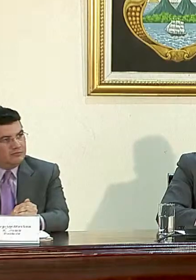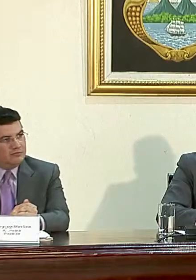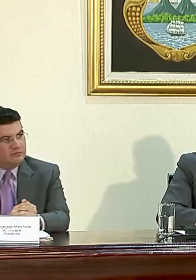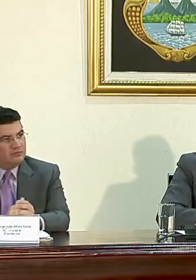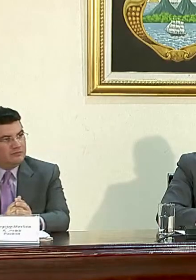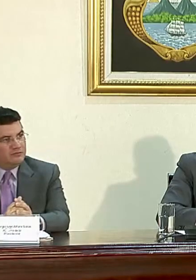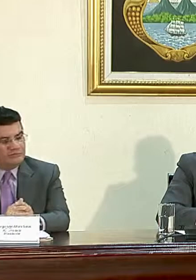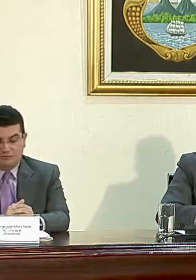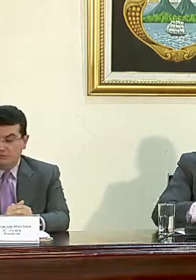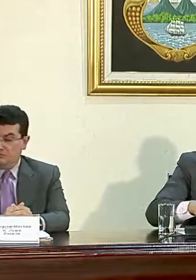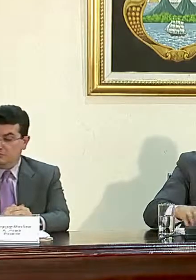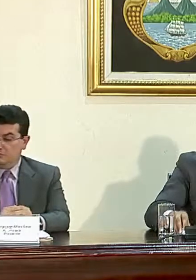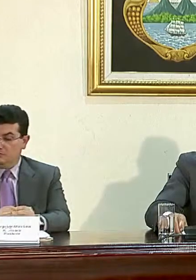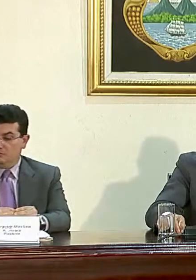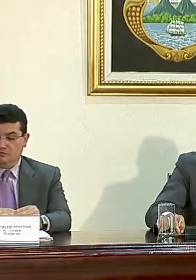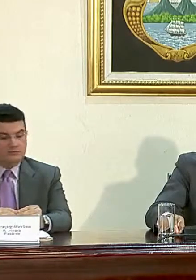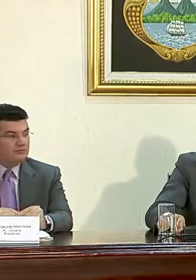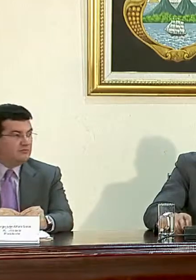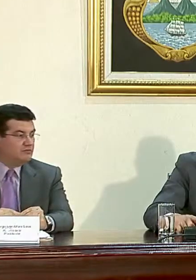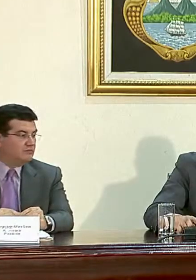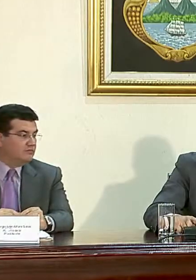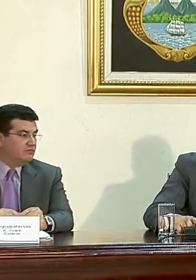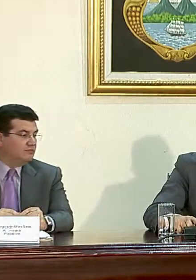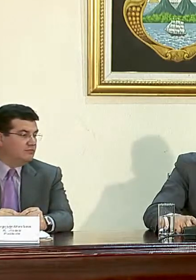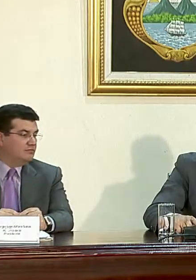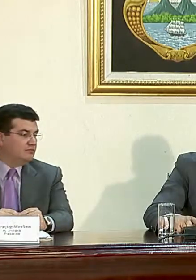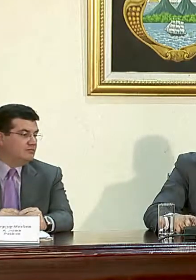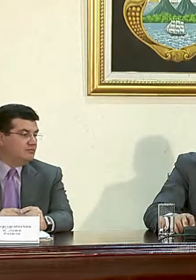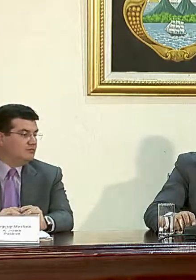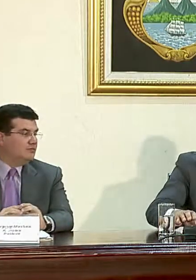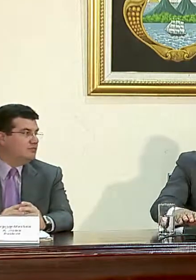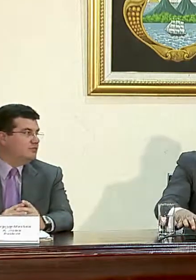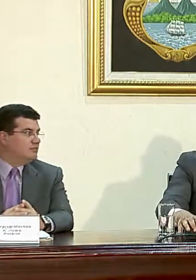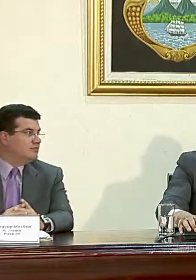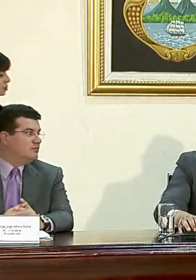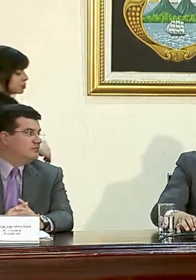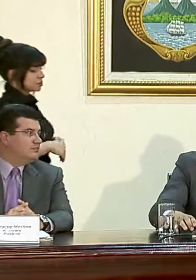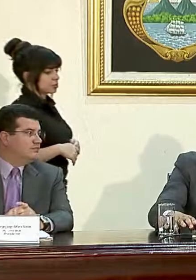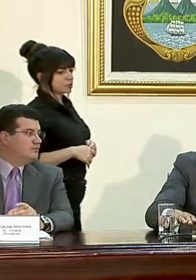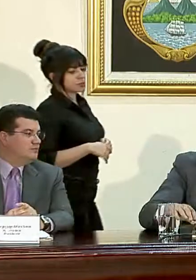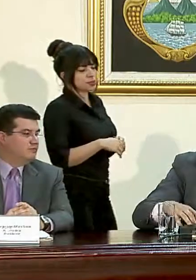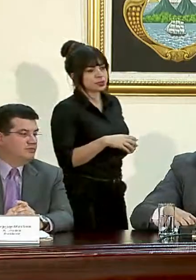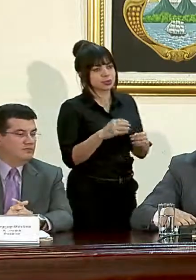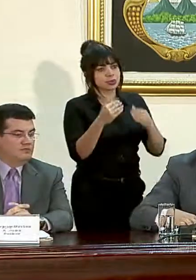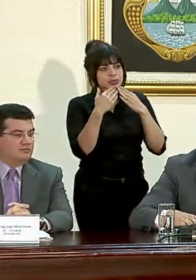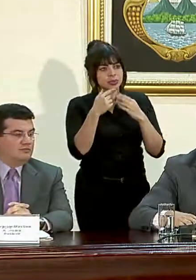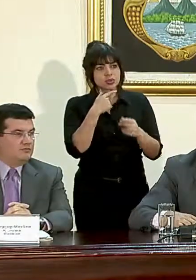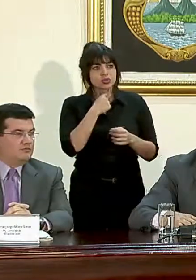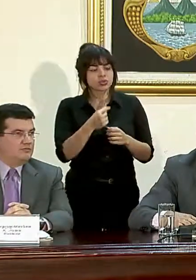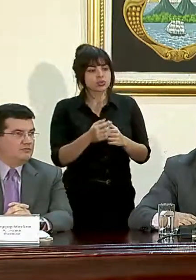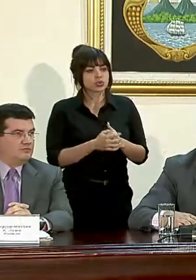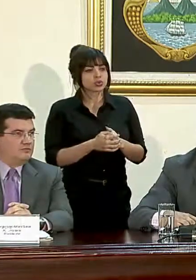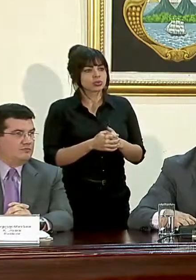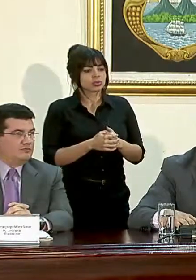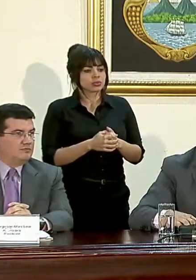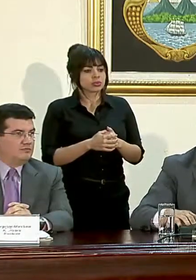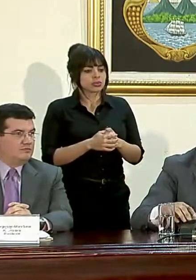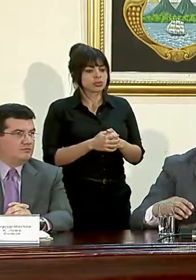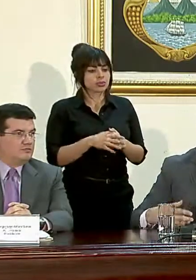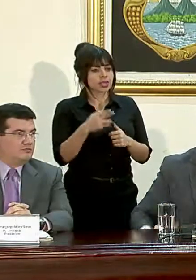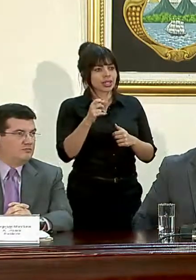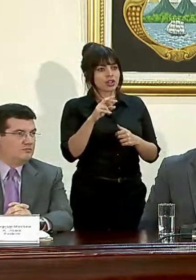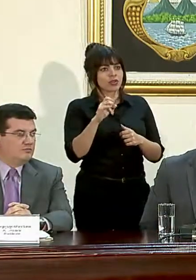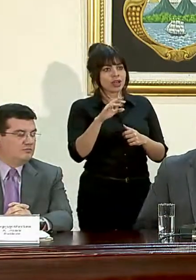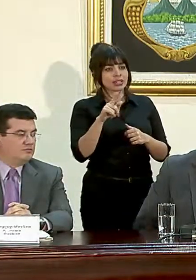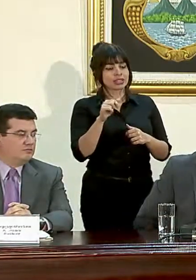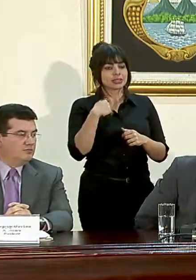veces quién queda a cargo de la presidencia de la República. Muchas gracias, don Jaime. Sí, con mucho gusto. Don Elio Fallas quedará en, como